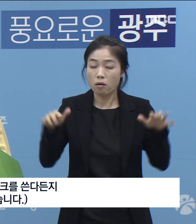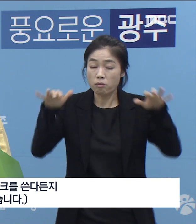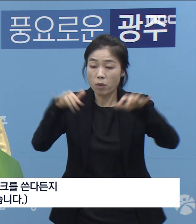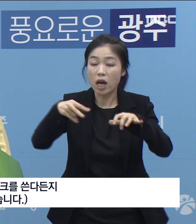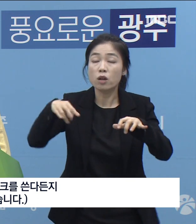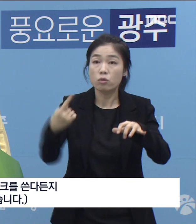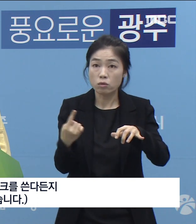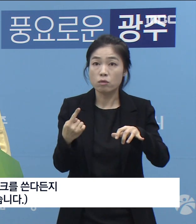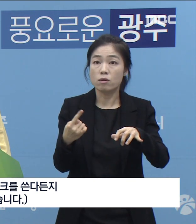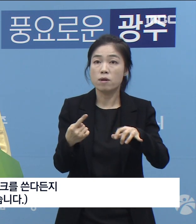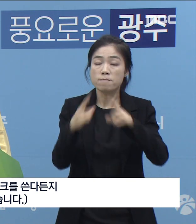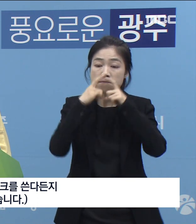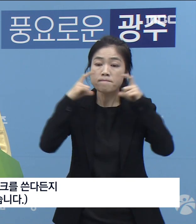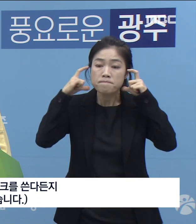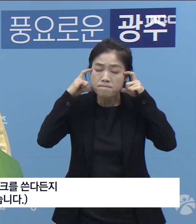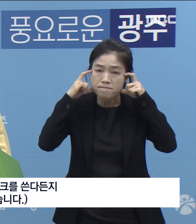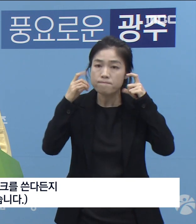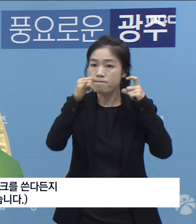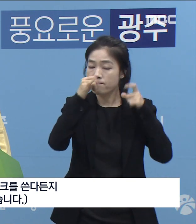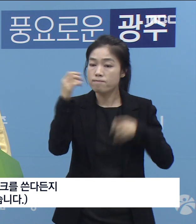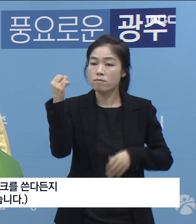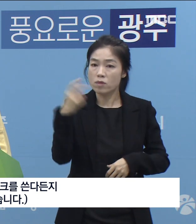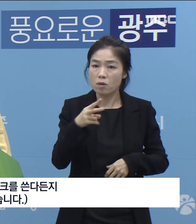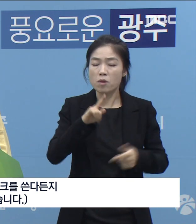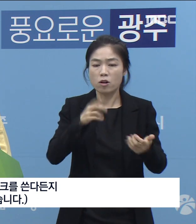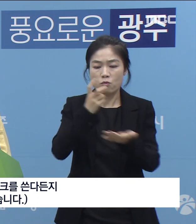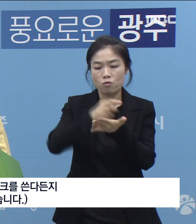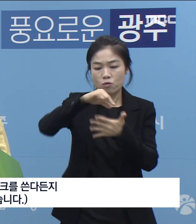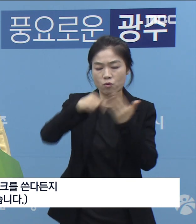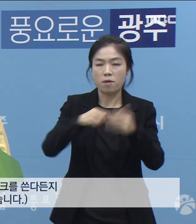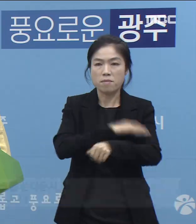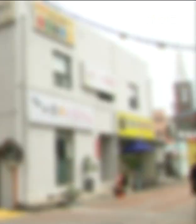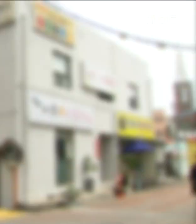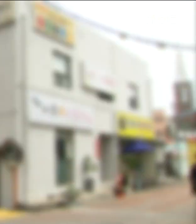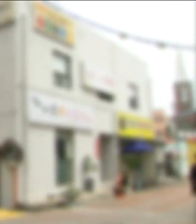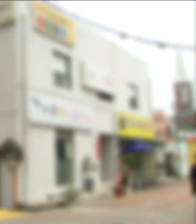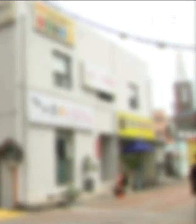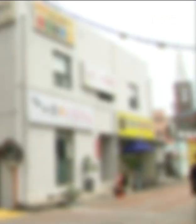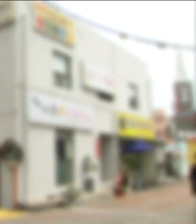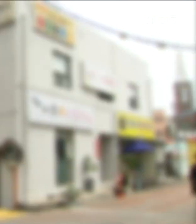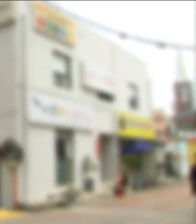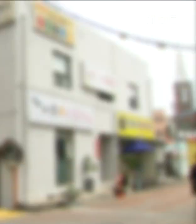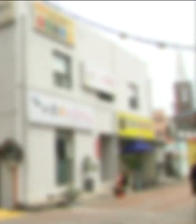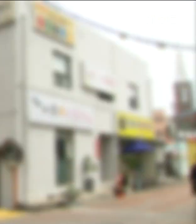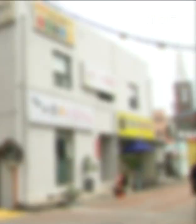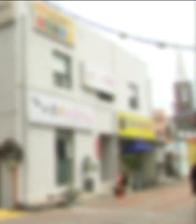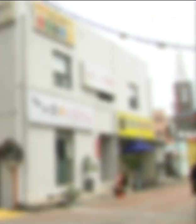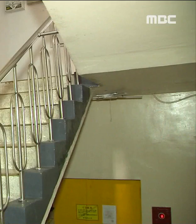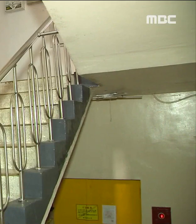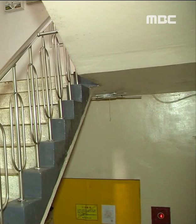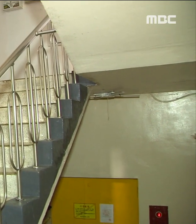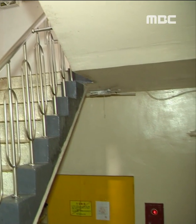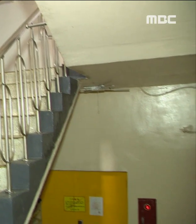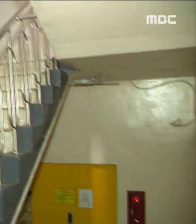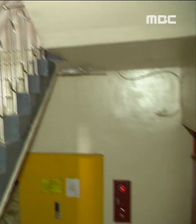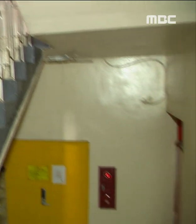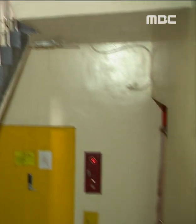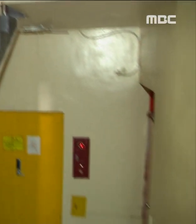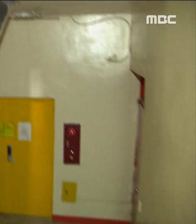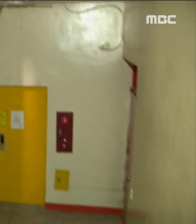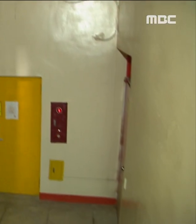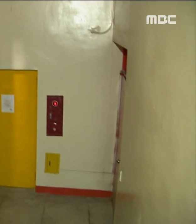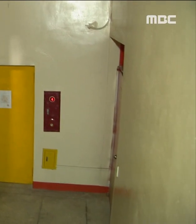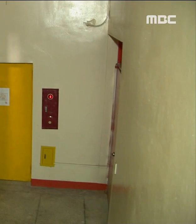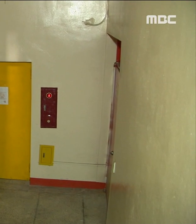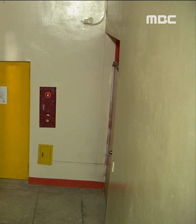하더라도 마스크를 쓴다든지 이런 규칙을 잘 지키면 이러다 보니 확진자들이 다녀간 장소에서